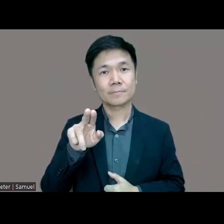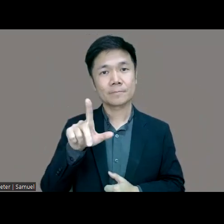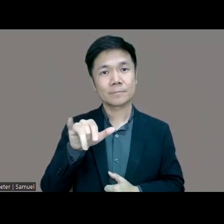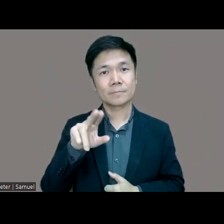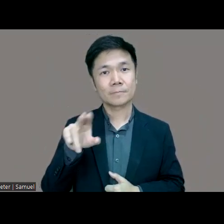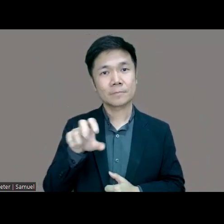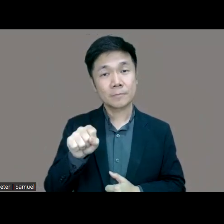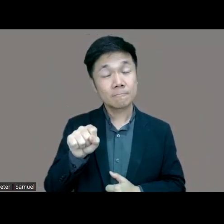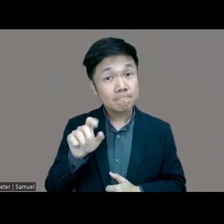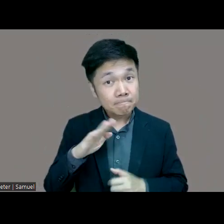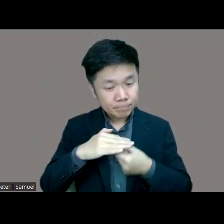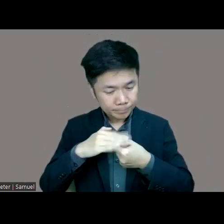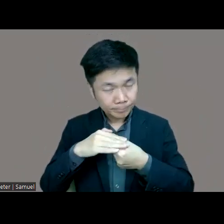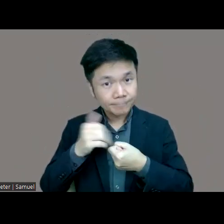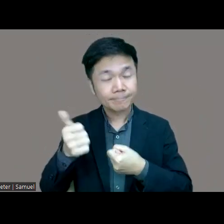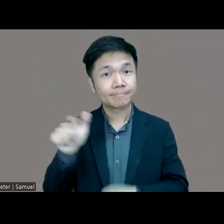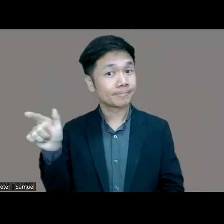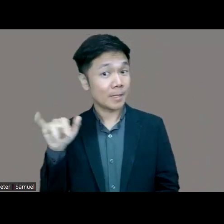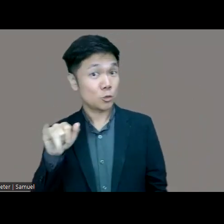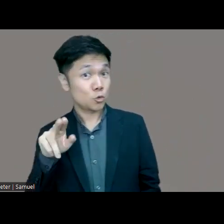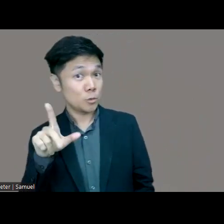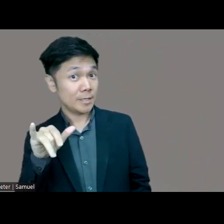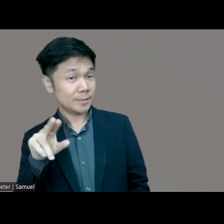Je vais vous donner la parole maintenant, Julius.